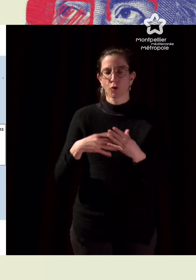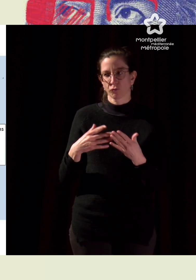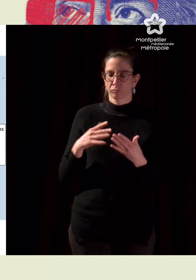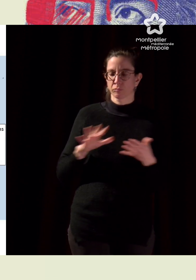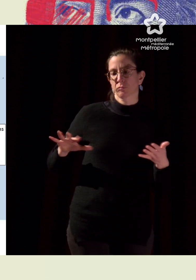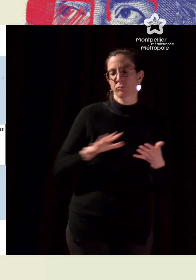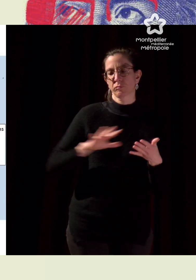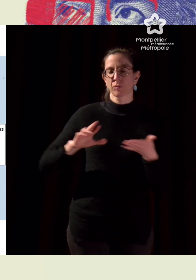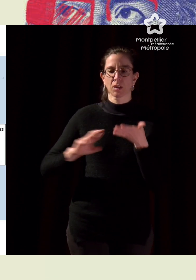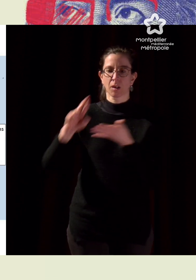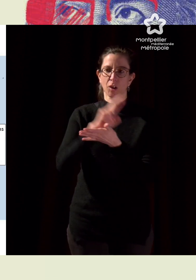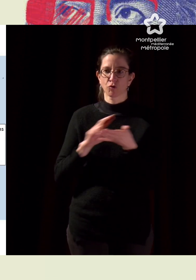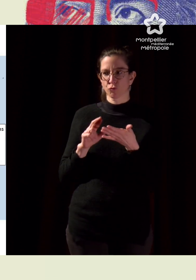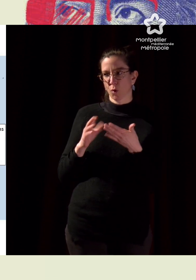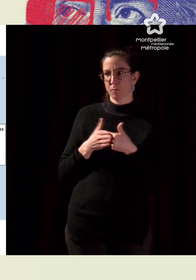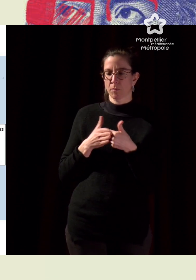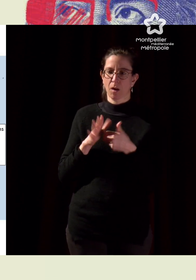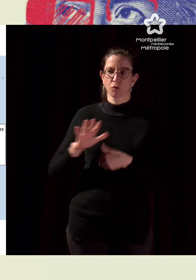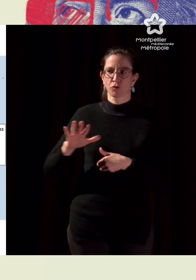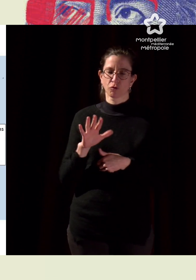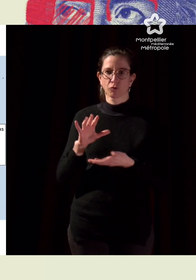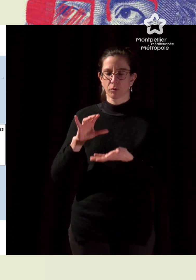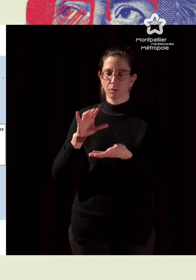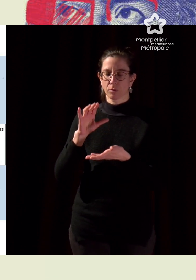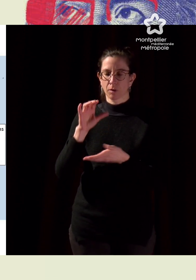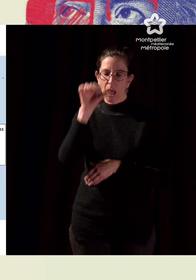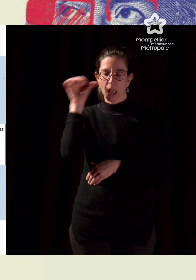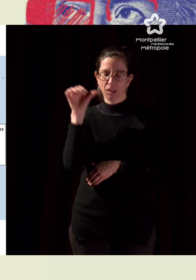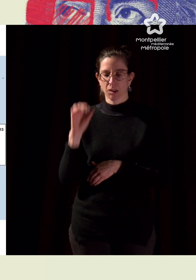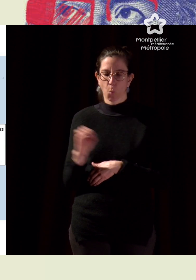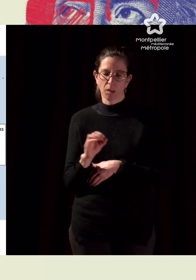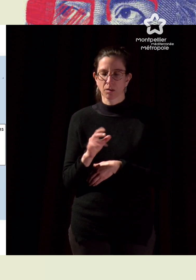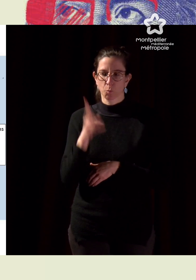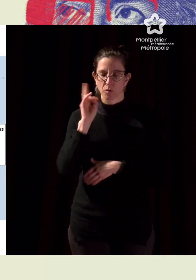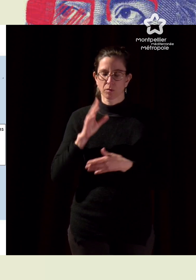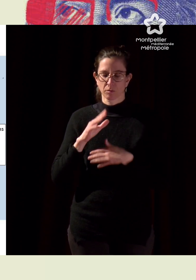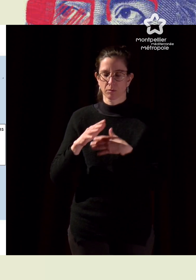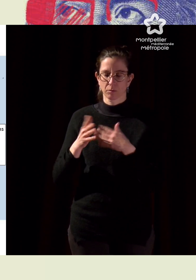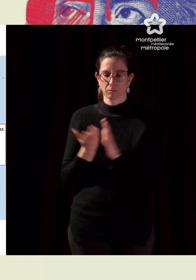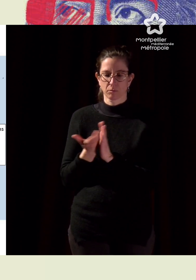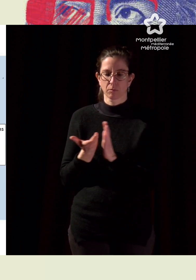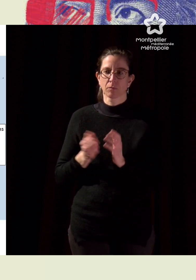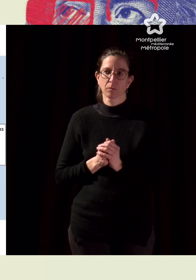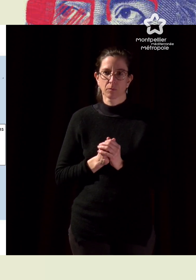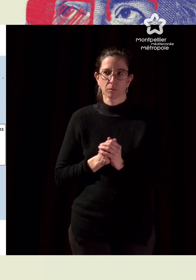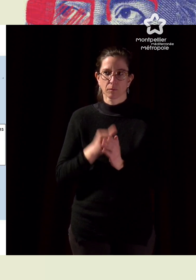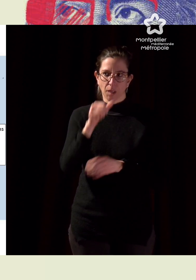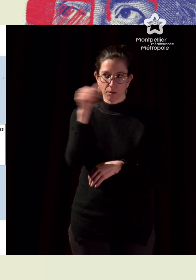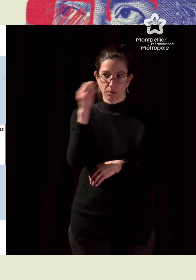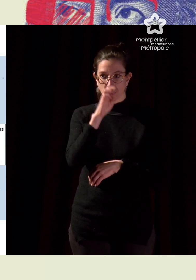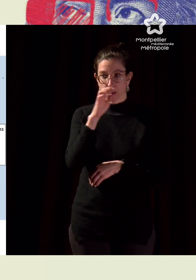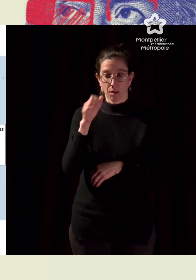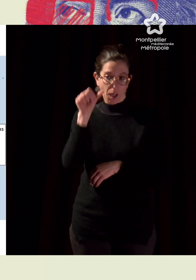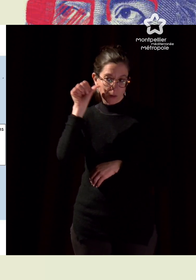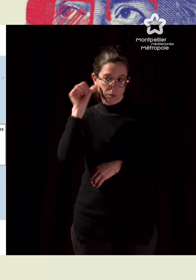ça que donc toutes les populations à l'extérieur de l'Afrique, même en Australie, en Asie, en Europe, ont environ 2% de leur ADN